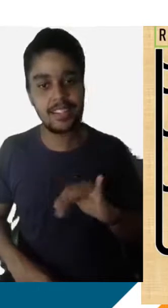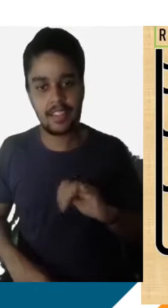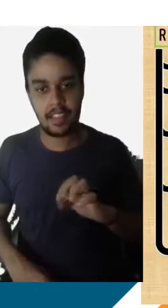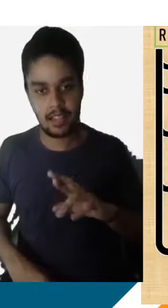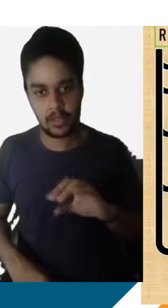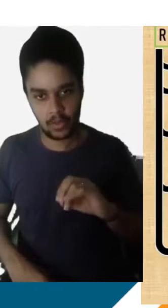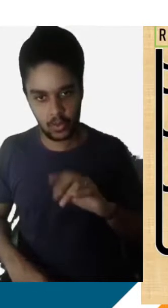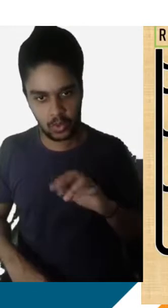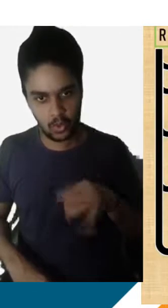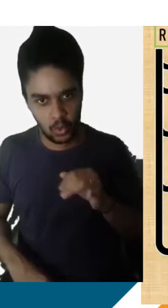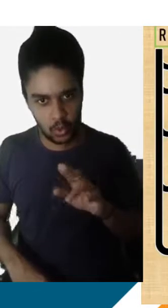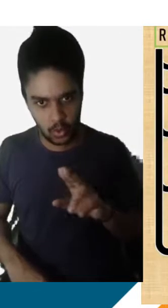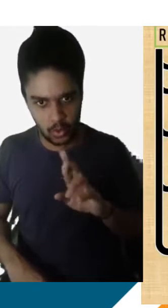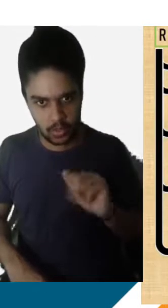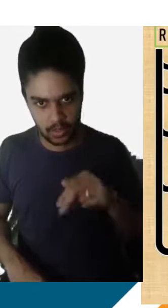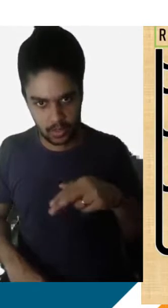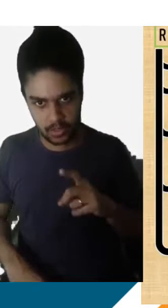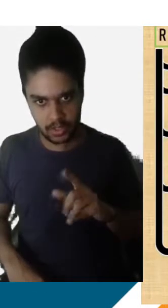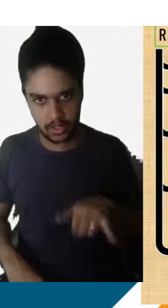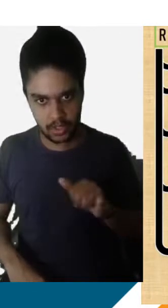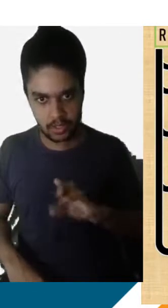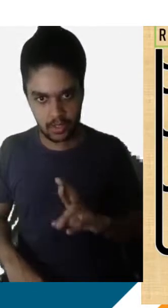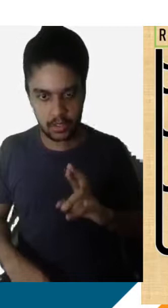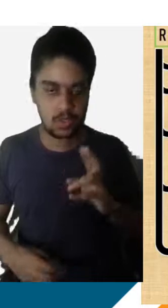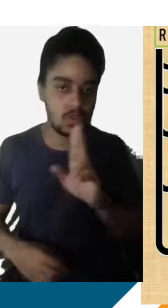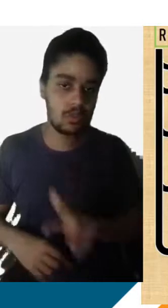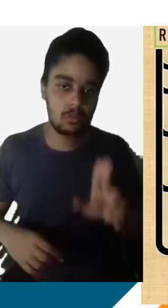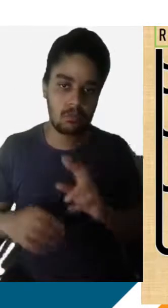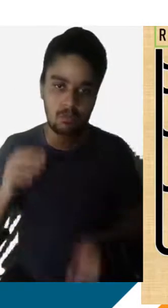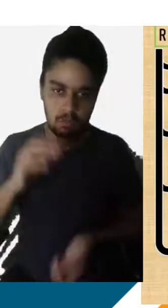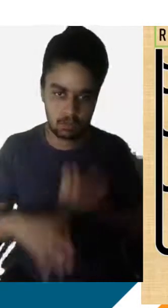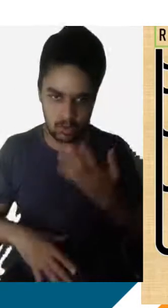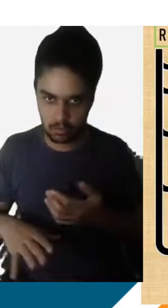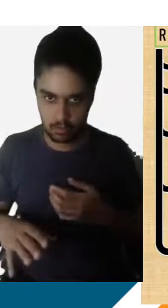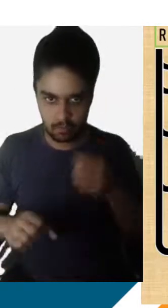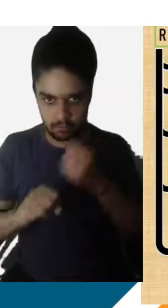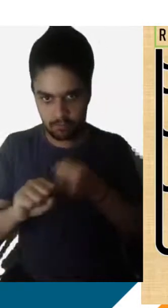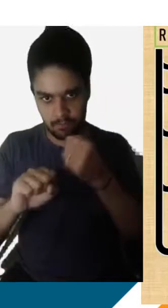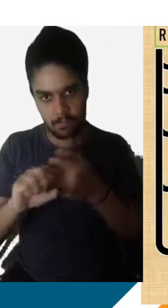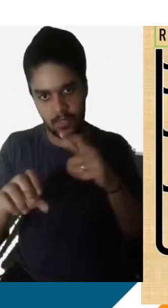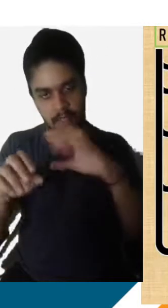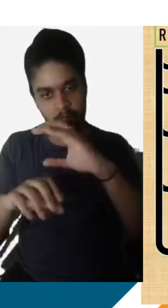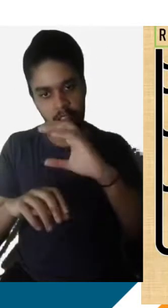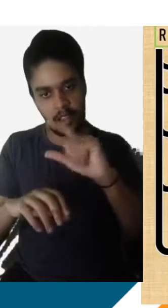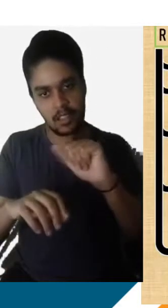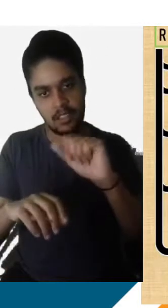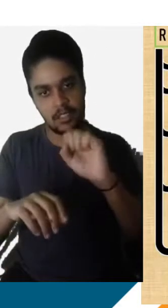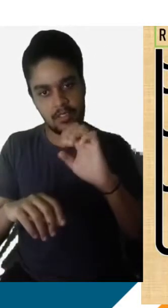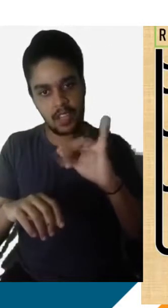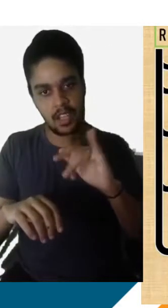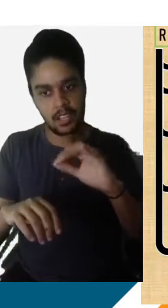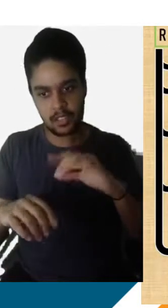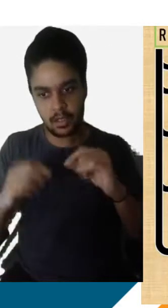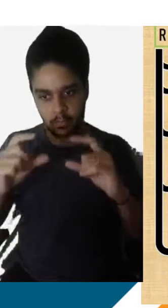né, que o Jurandir Roys se utilizou para a formação, né, para a construção dessa classificação,